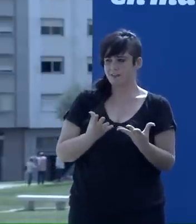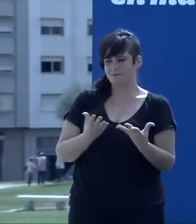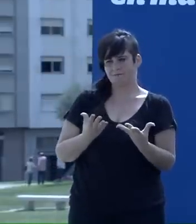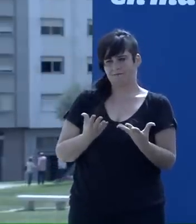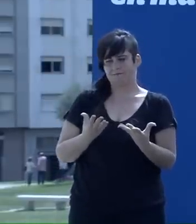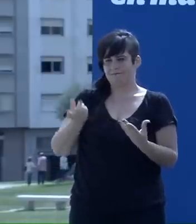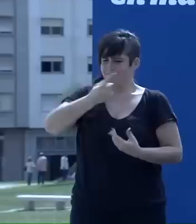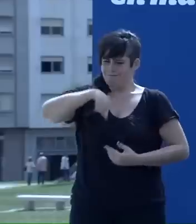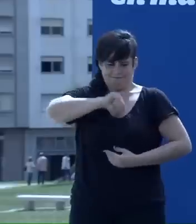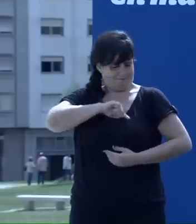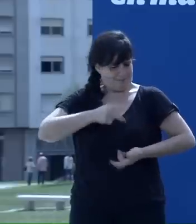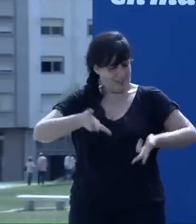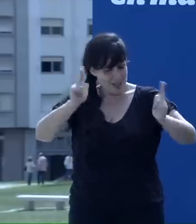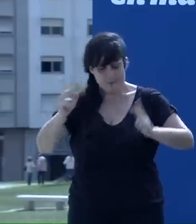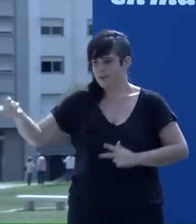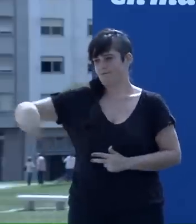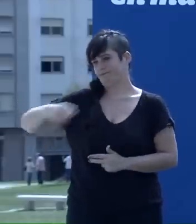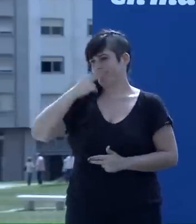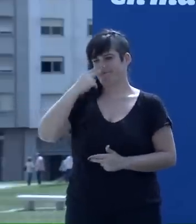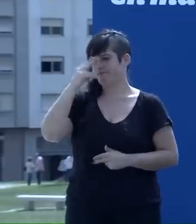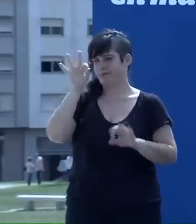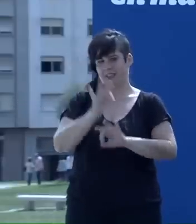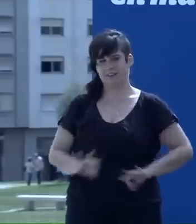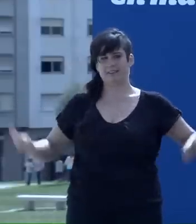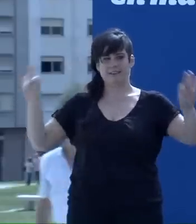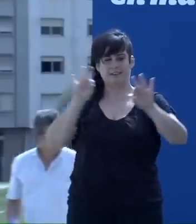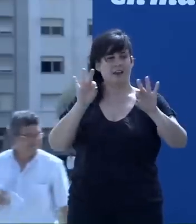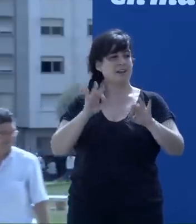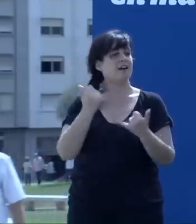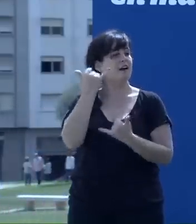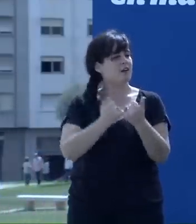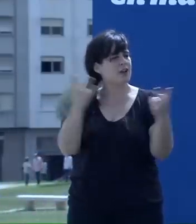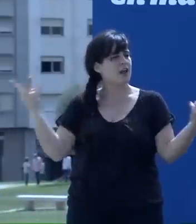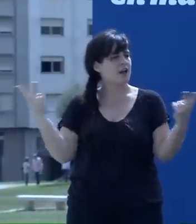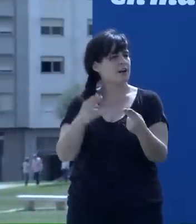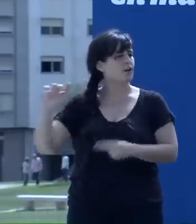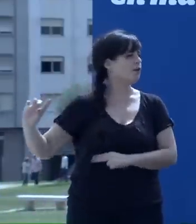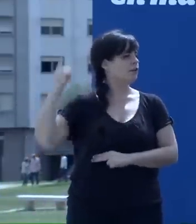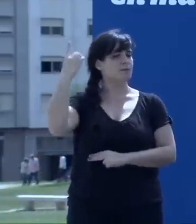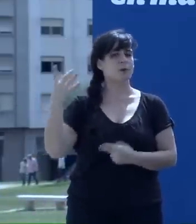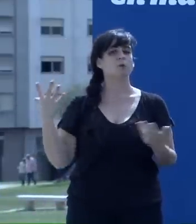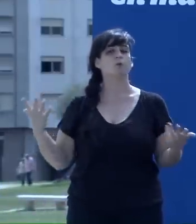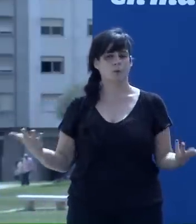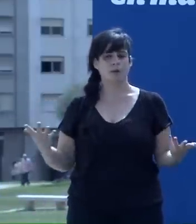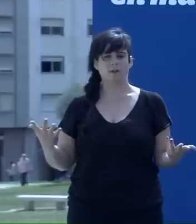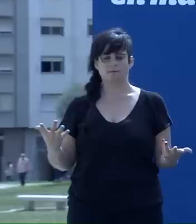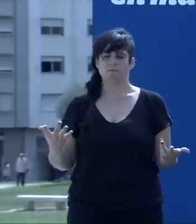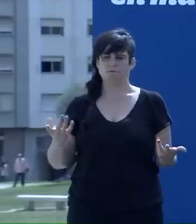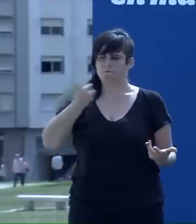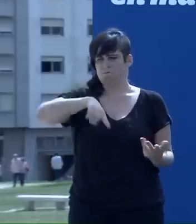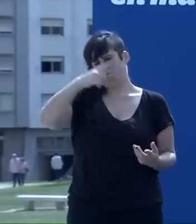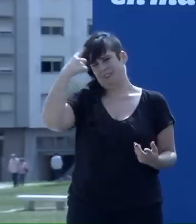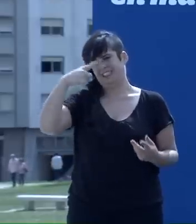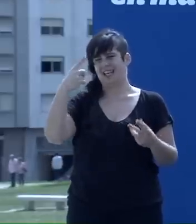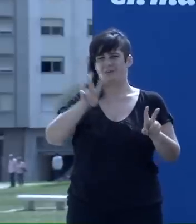sexamos libres. Claro que non. Entón, sabedes onde se recortou máis? Porque sabemos o que se recorta na sanidade,